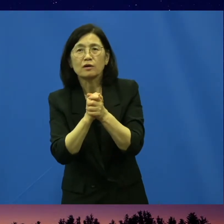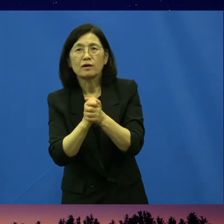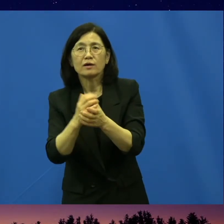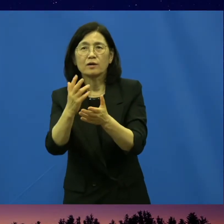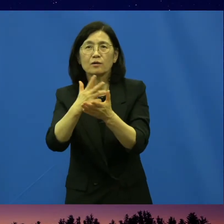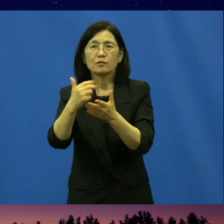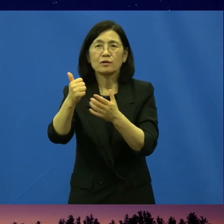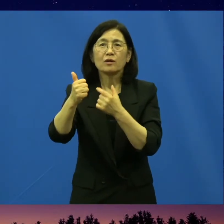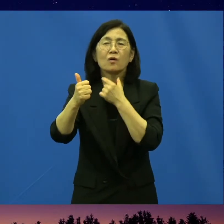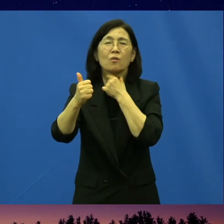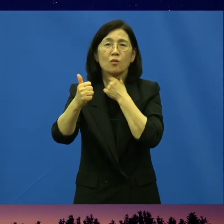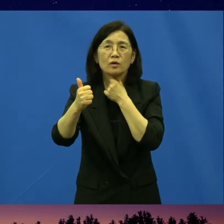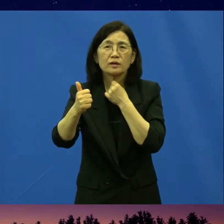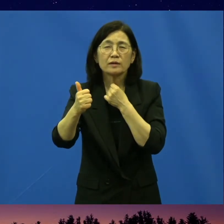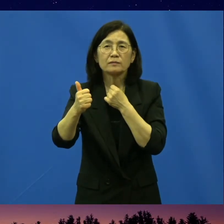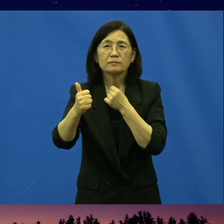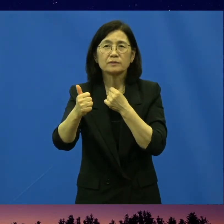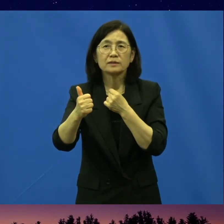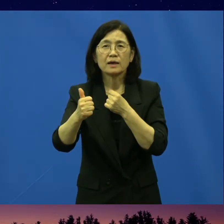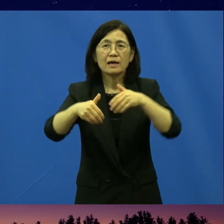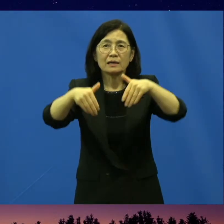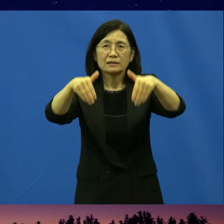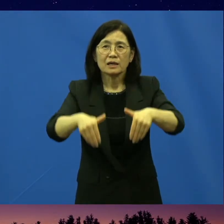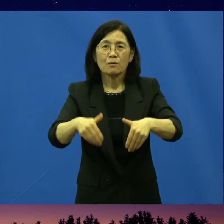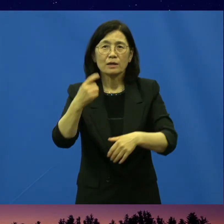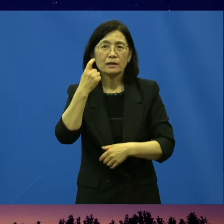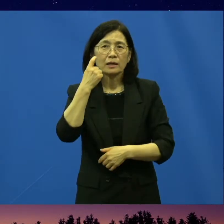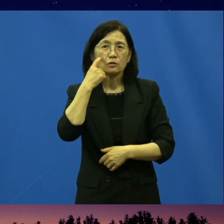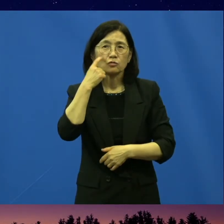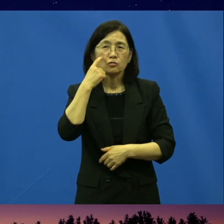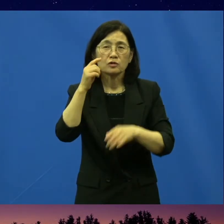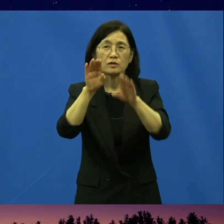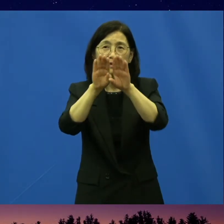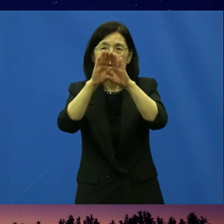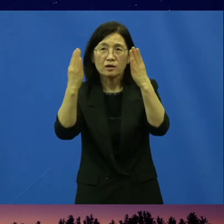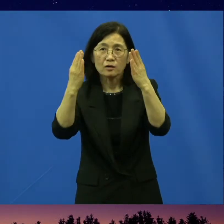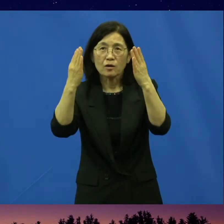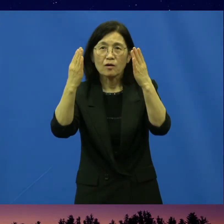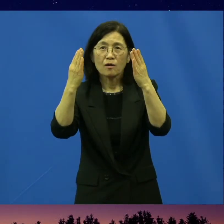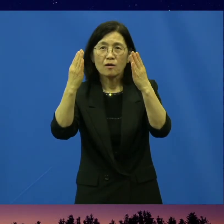원컨대 그의 눈을 열어서 보게 하옵소서.